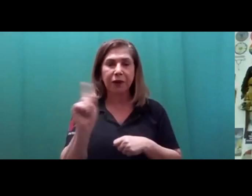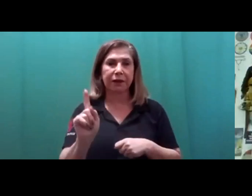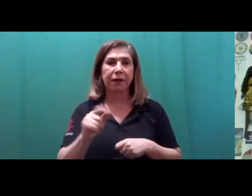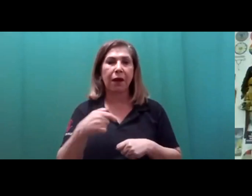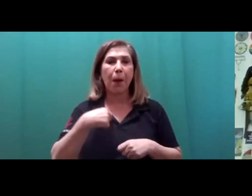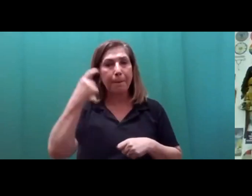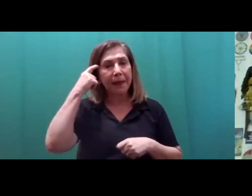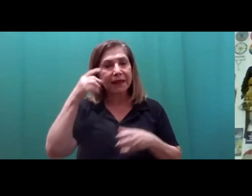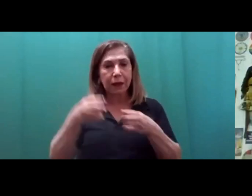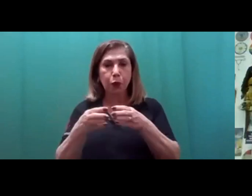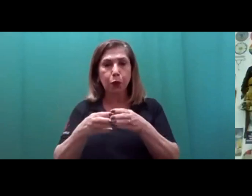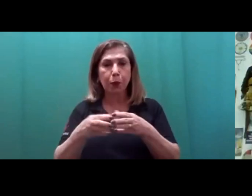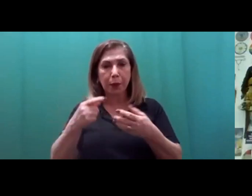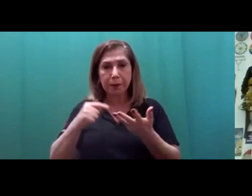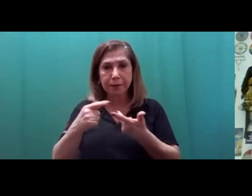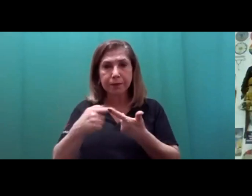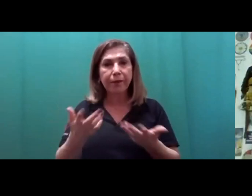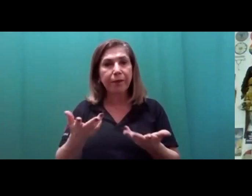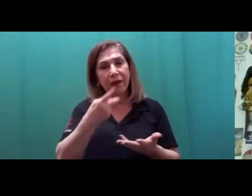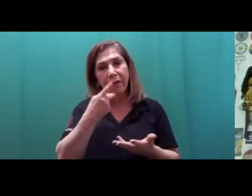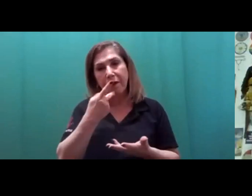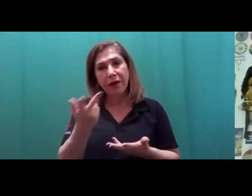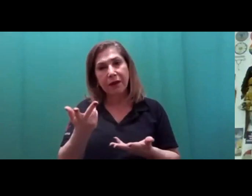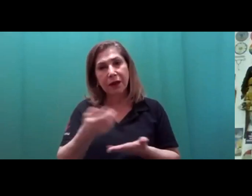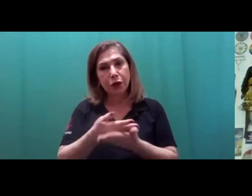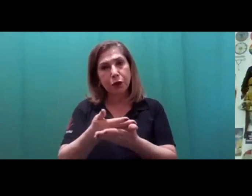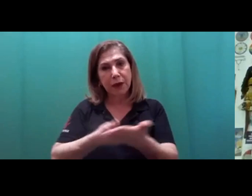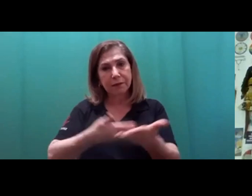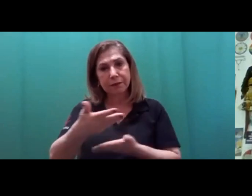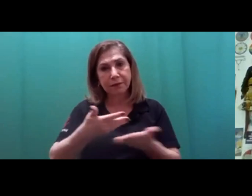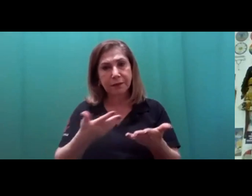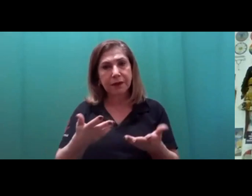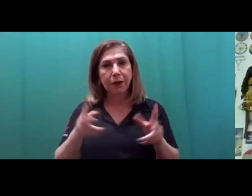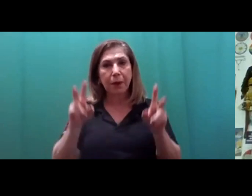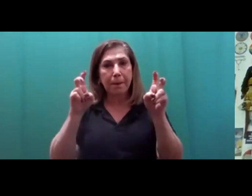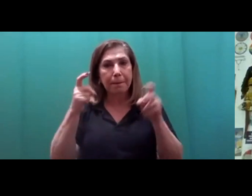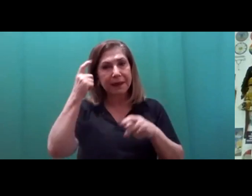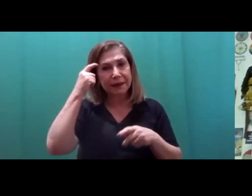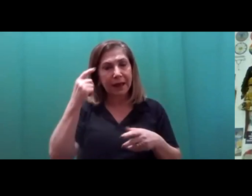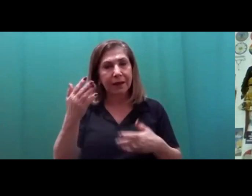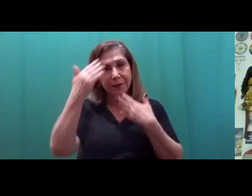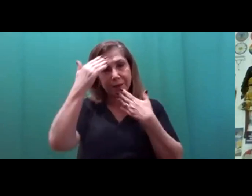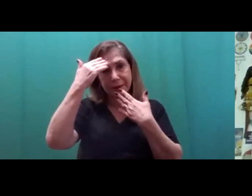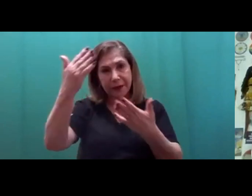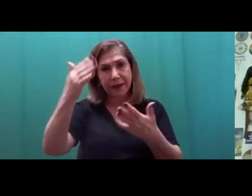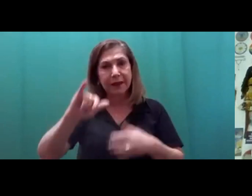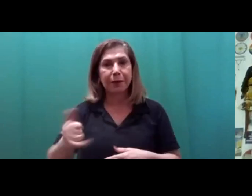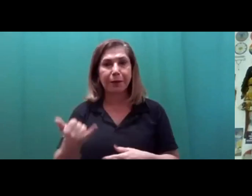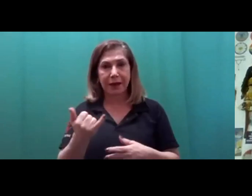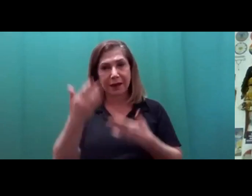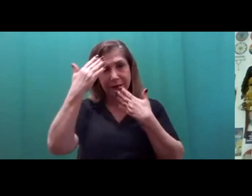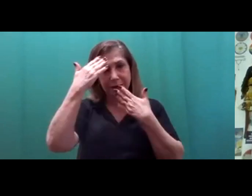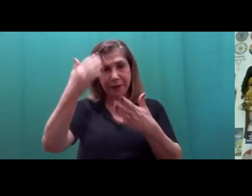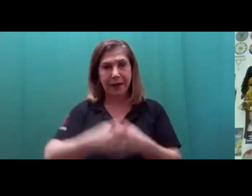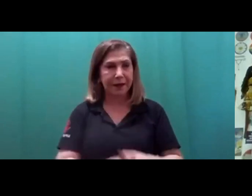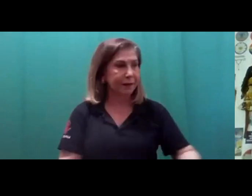pensar coletivo. Eu espero que tenha colaborado com o pensar, com o debate, e agradeço muito a oportunidade. Muito obrigada.